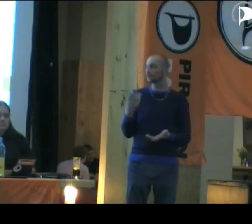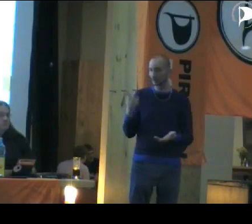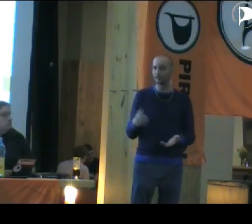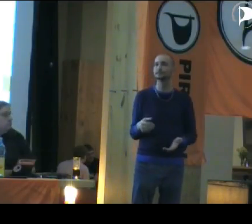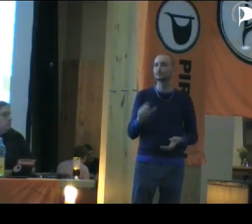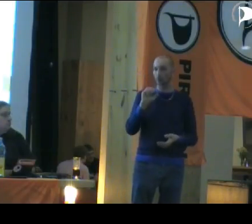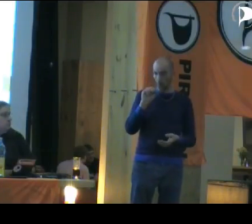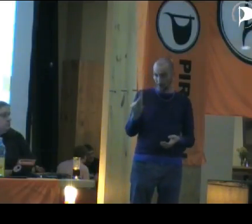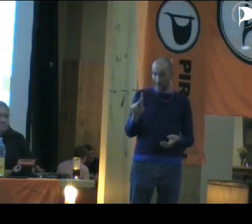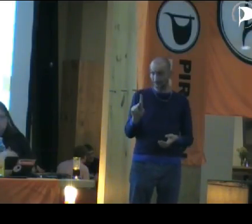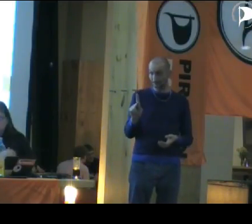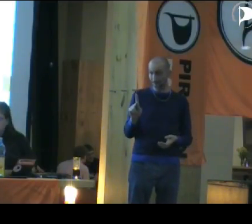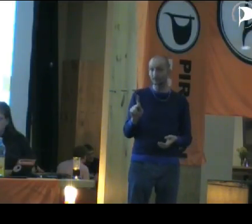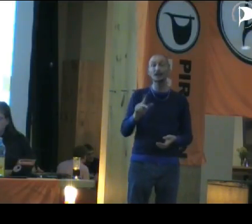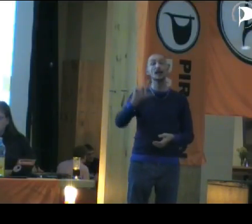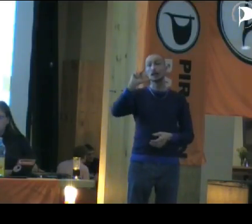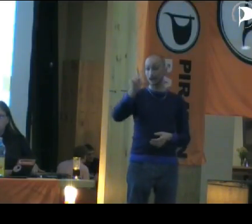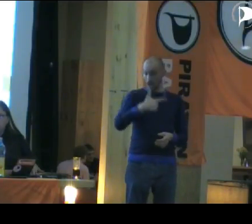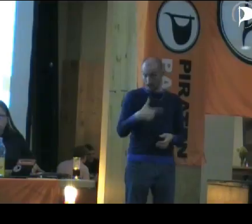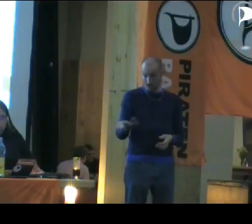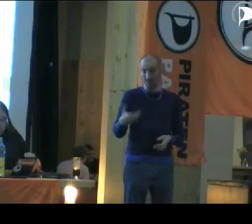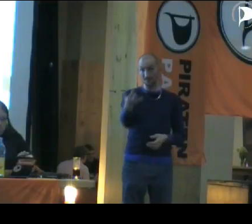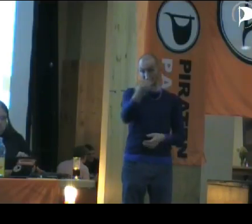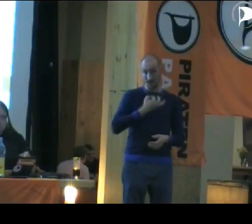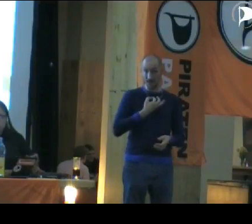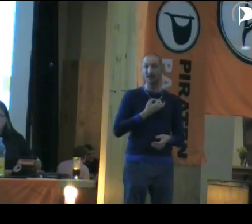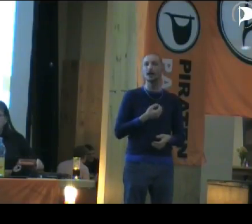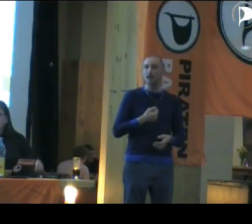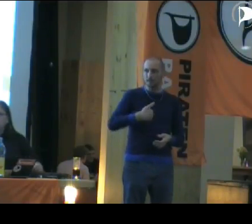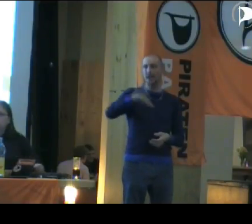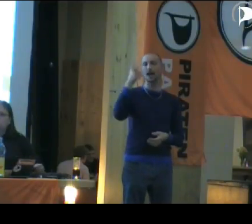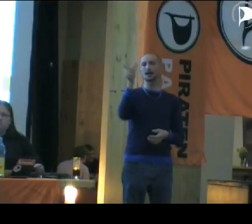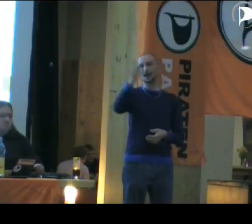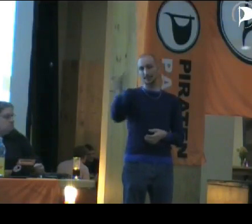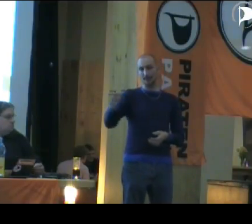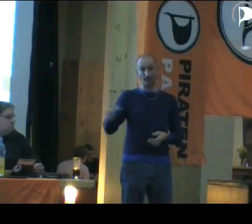noch kann niemand keine frage gibt es weitere kandidaten